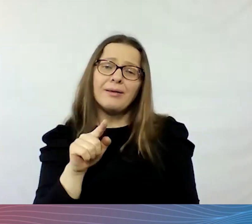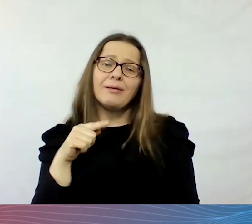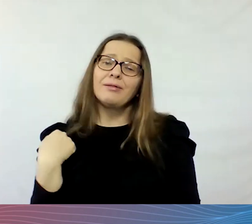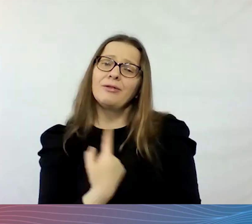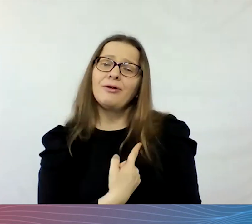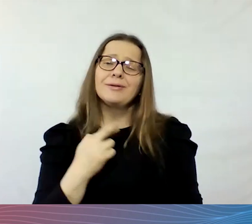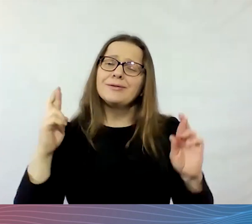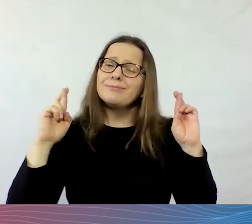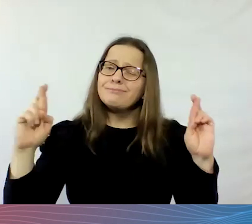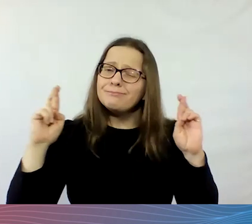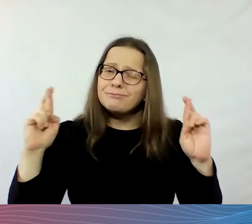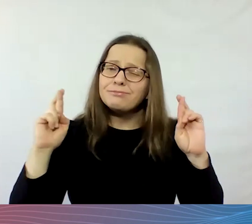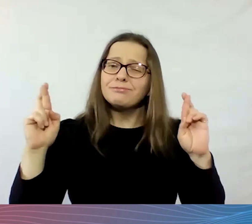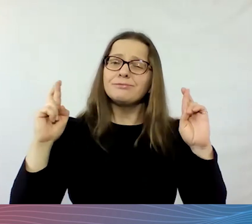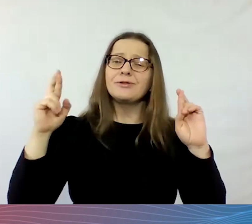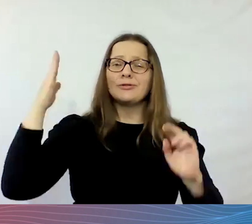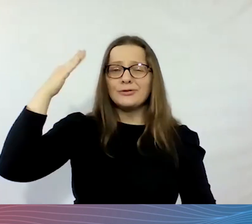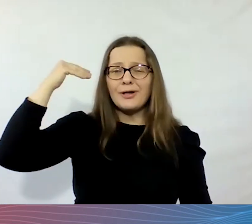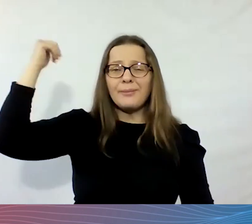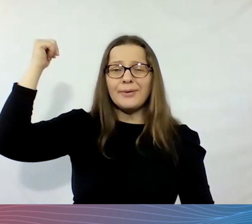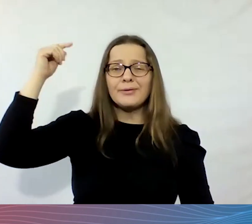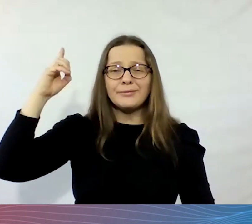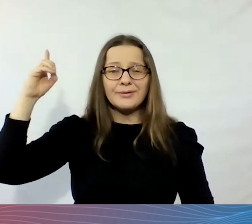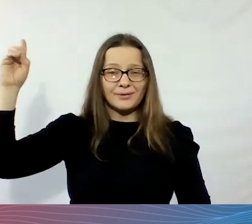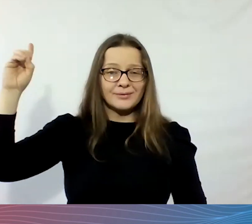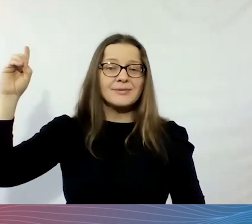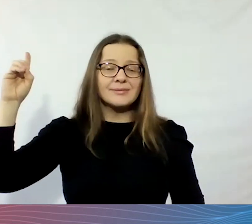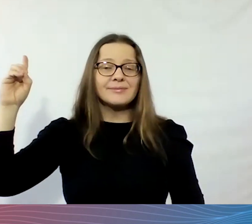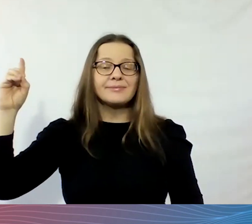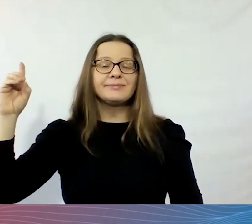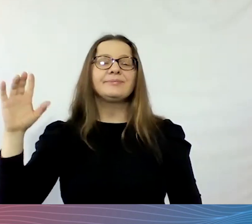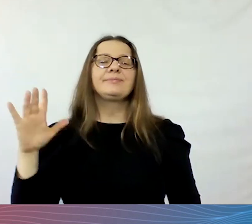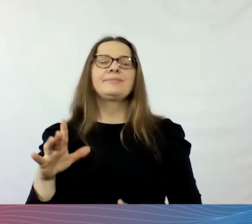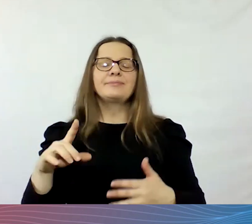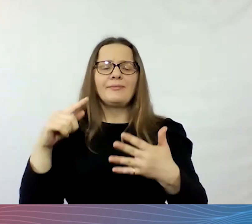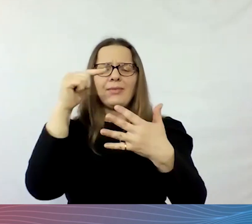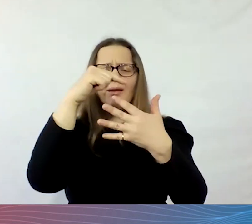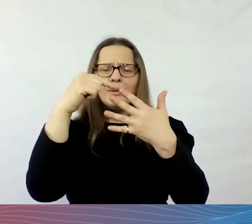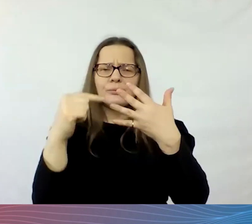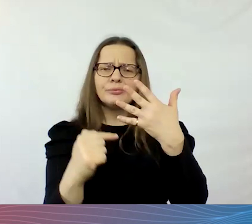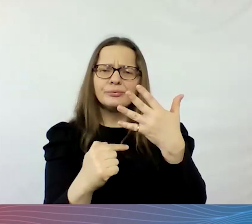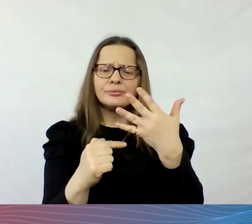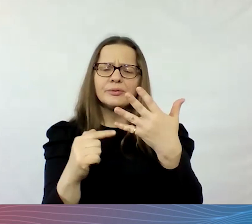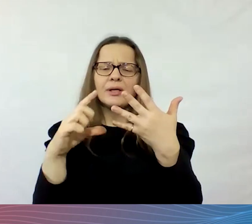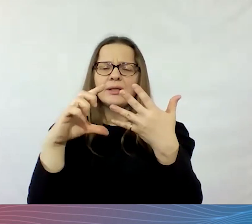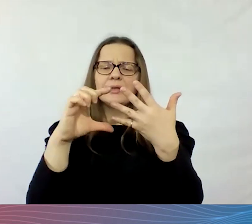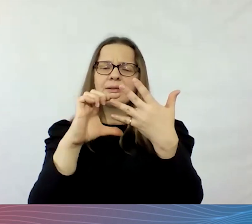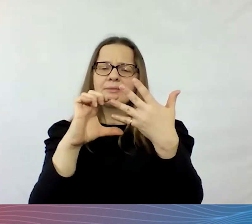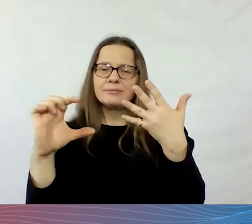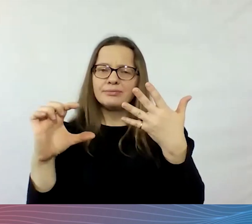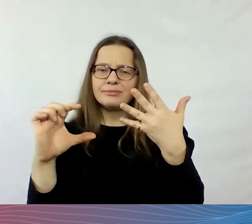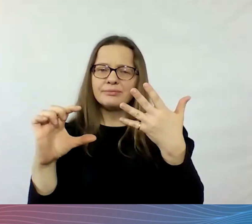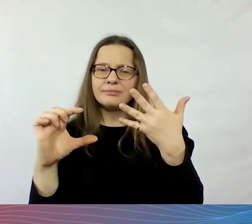chamamento. Aí em seguida fala um só Senhor, uma só fé, um só